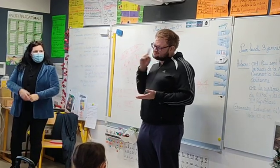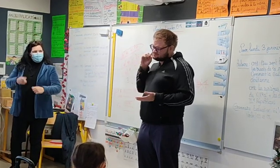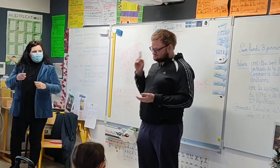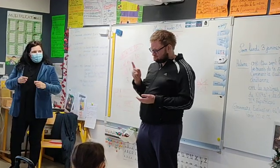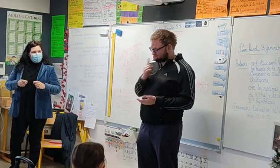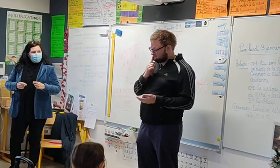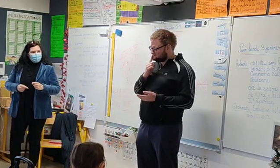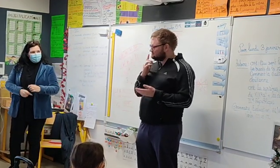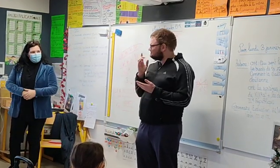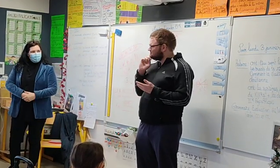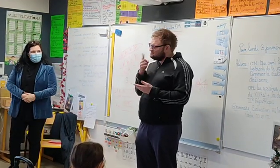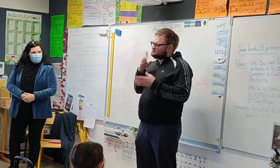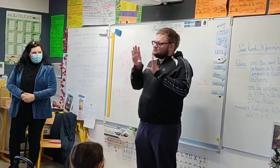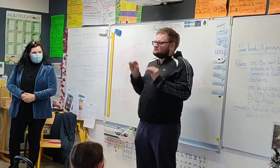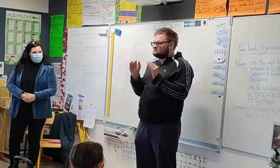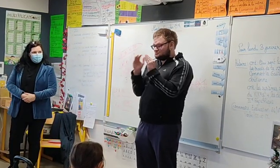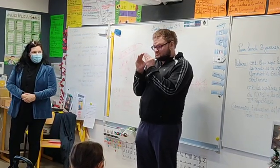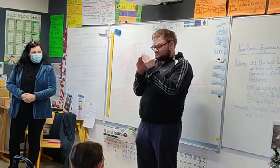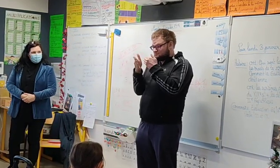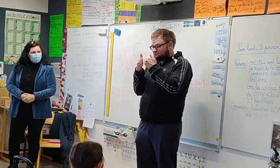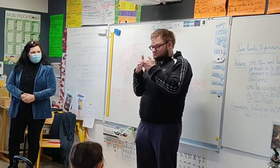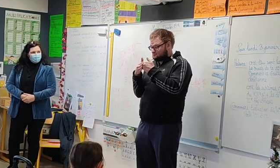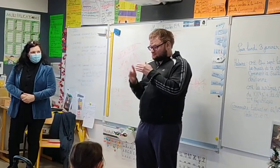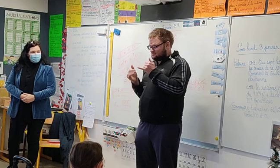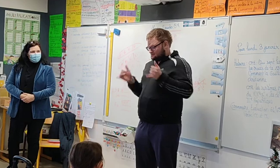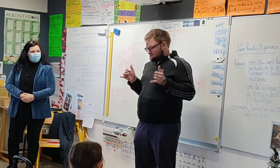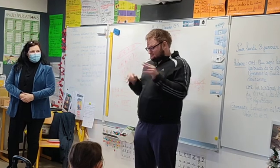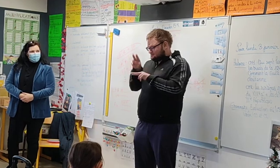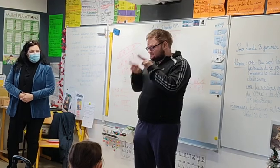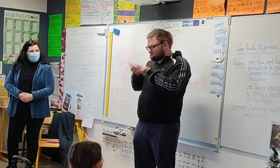Mais son signe... Pour les sourds,